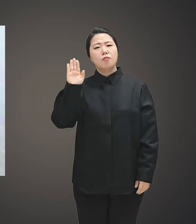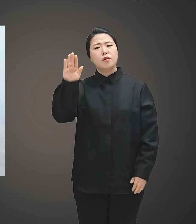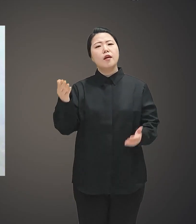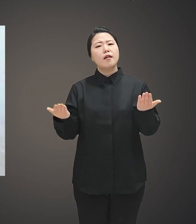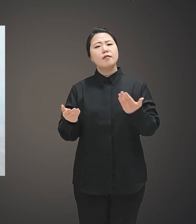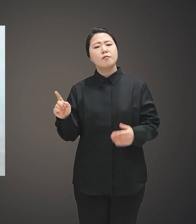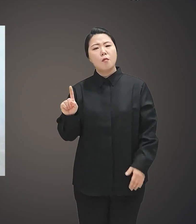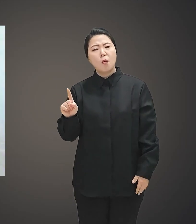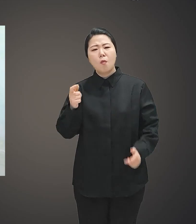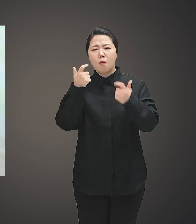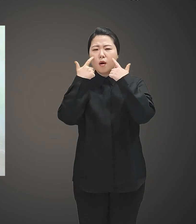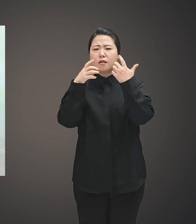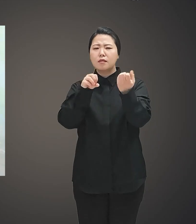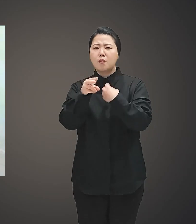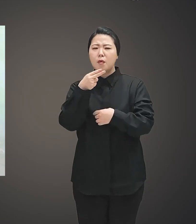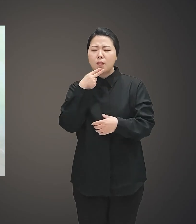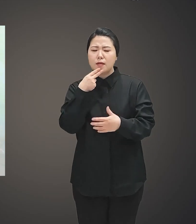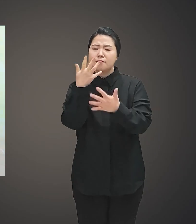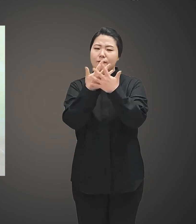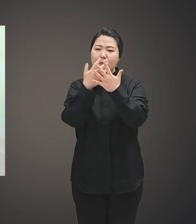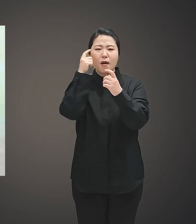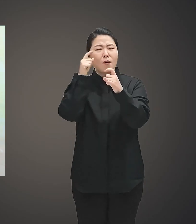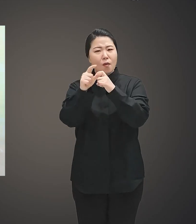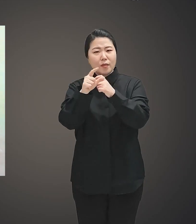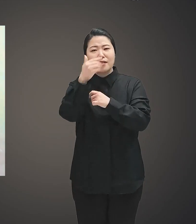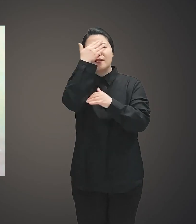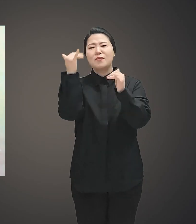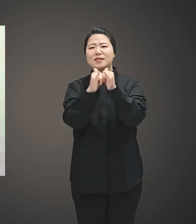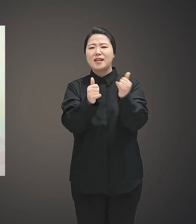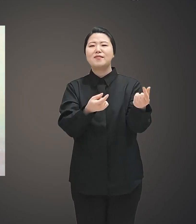무엇이 될 것인지 등등 답없는 청춘 고민의 벽이었지요.